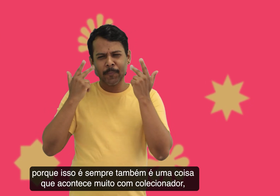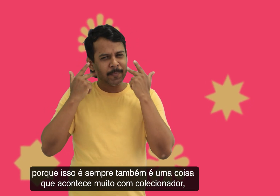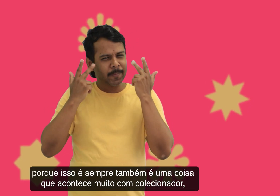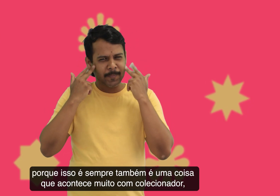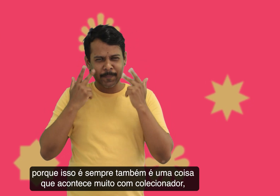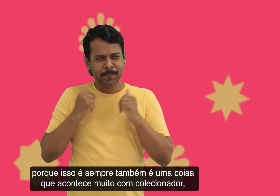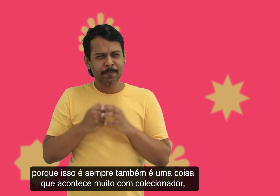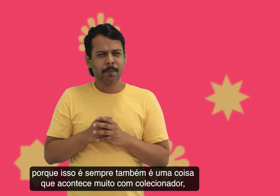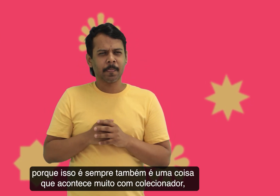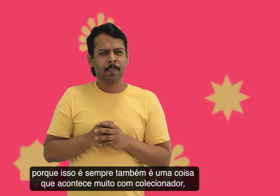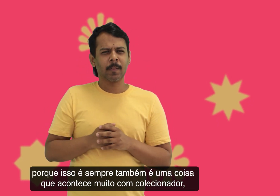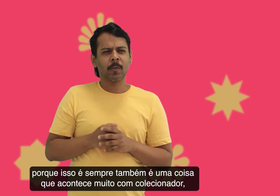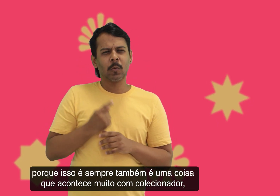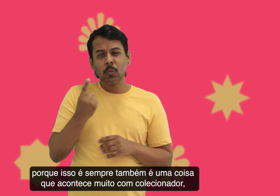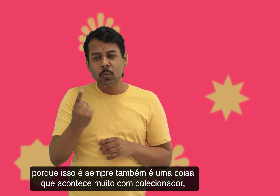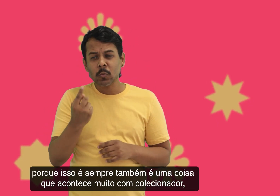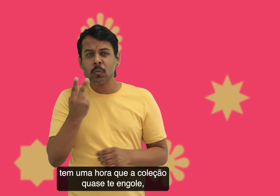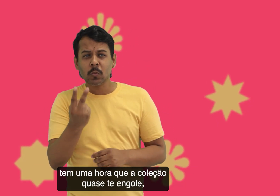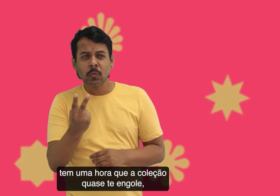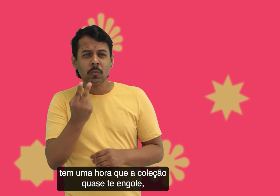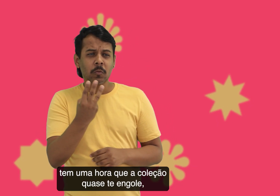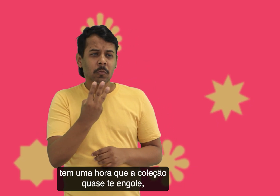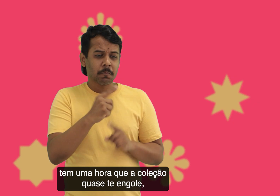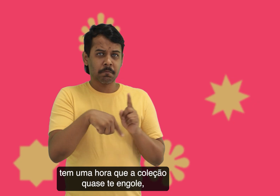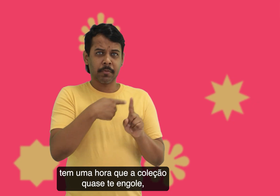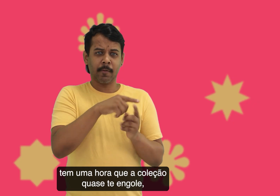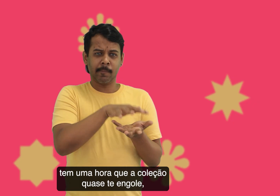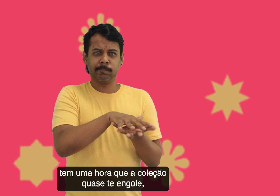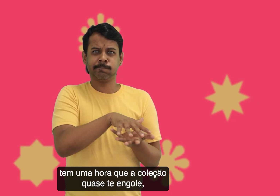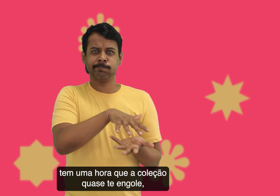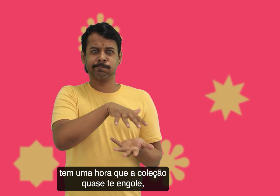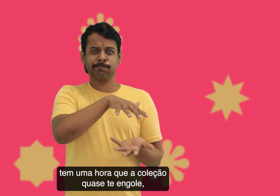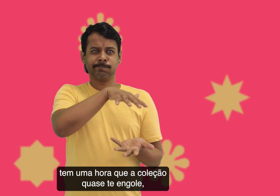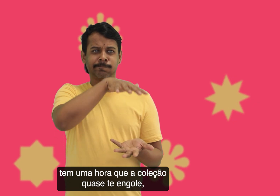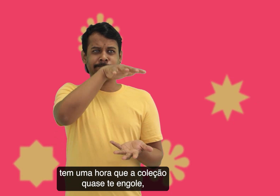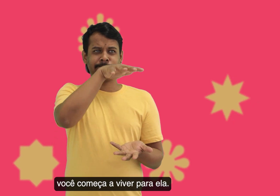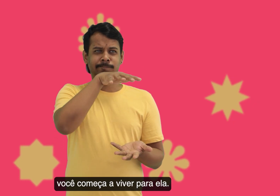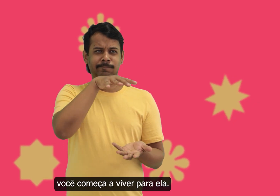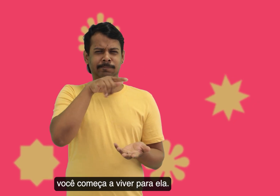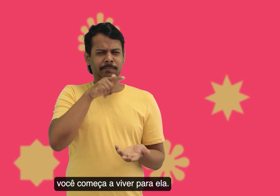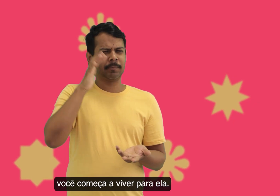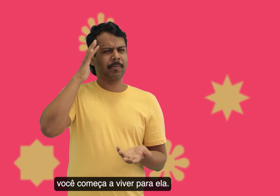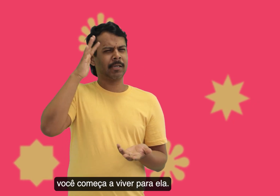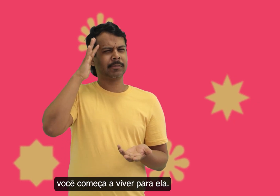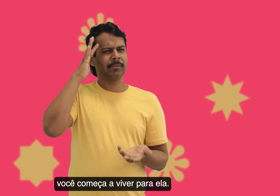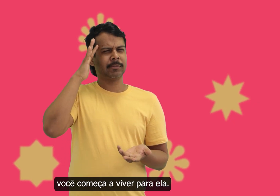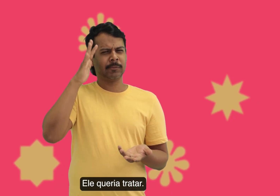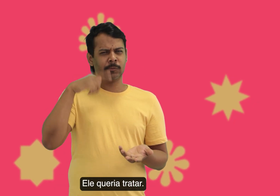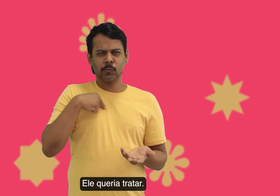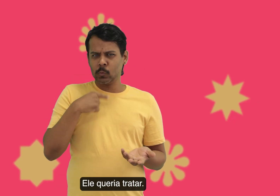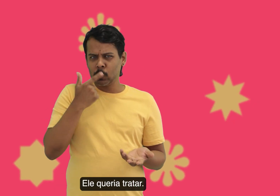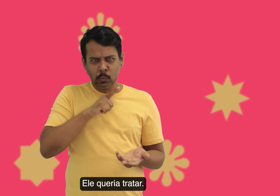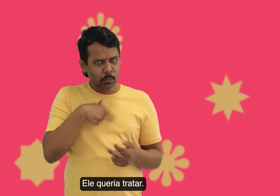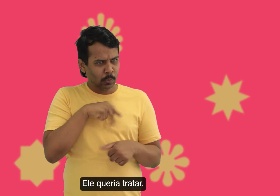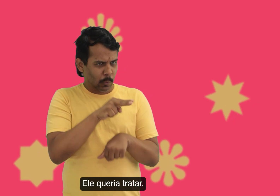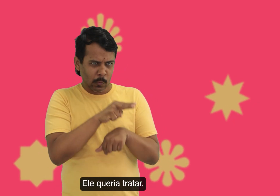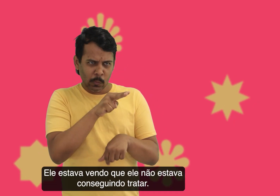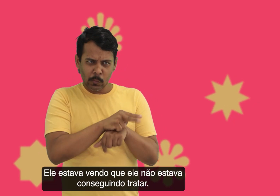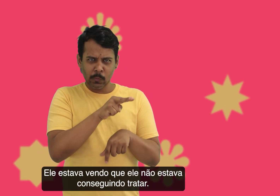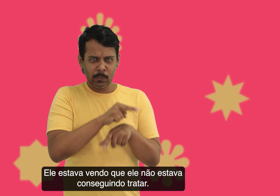sempre também uma coisa que acontece muito com o colecionador. Tem uma hora que a coleção quase te engole, você começa a viver para ela. E ele queria tratar, ele